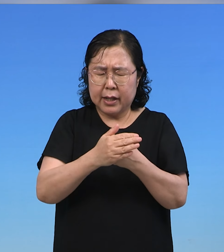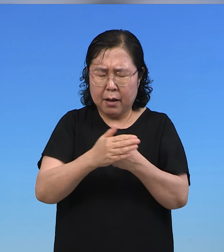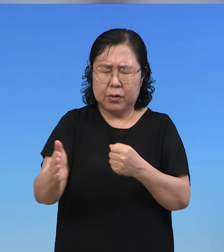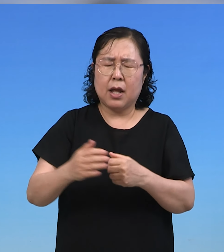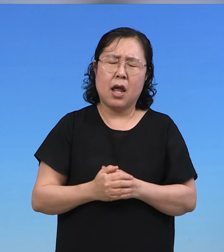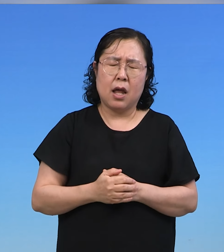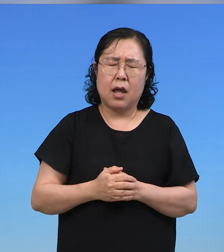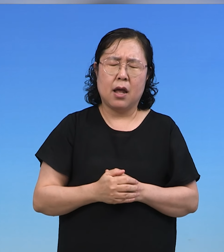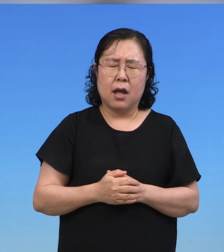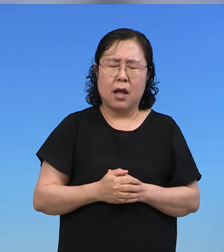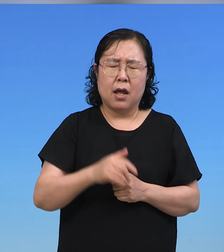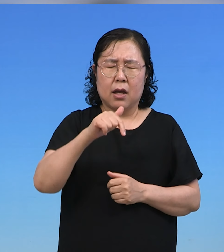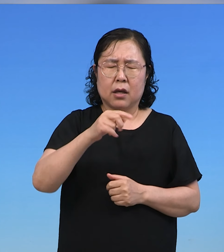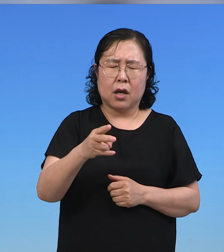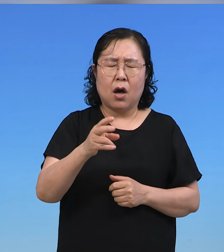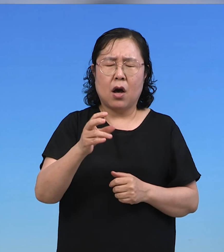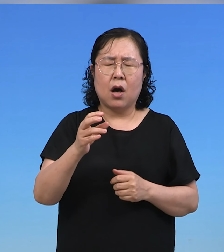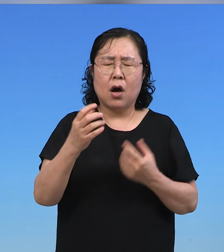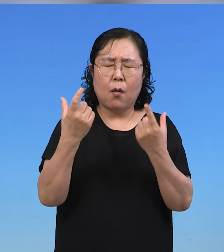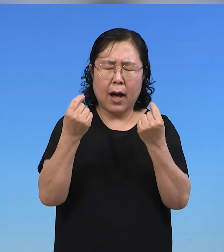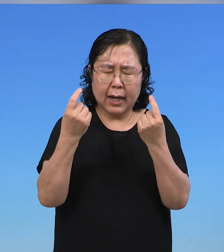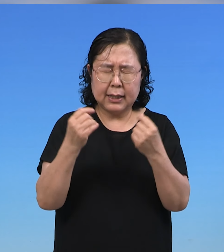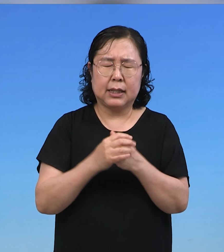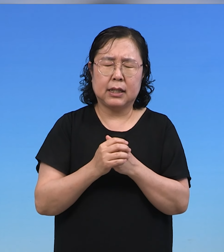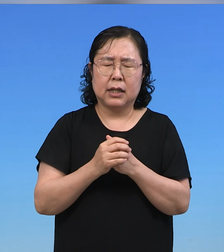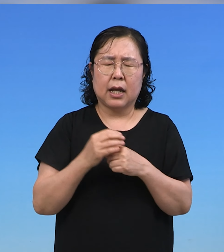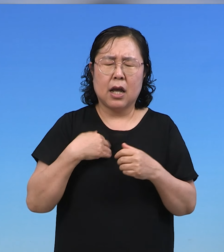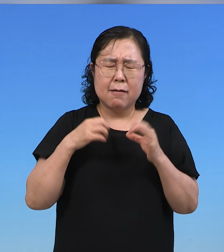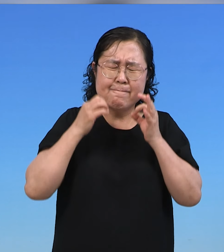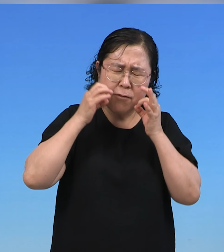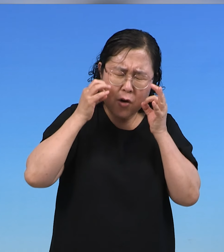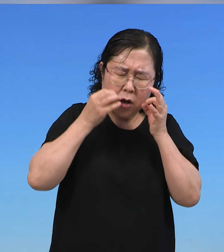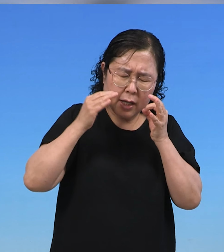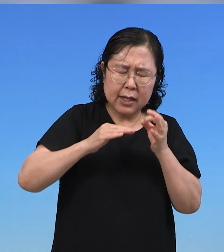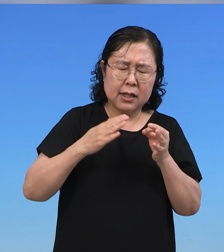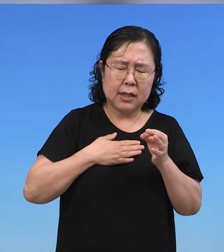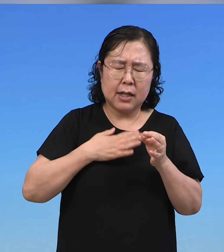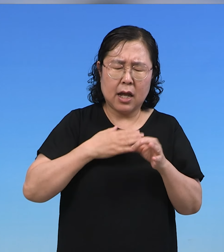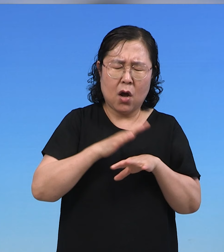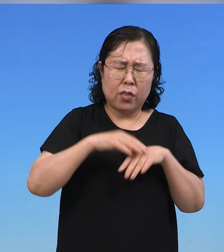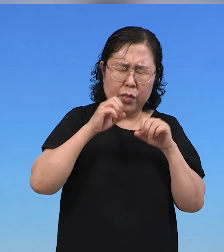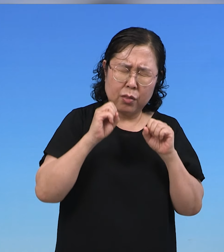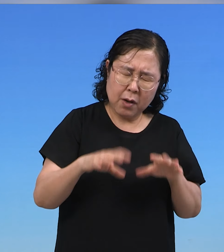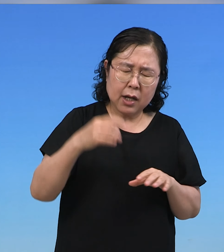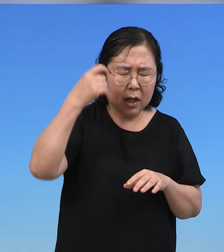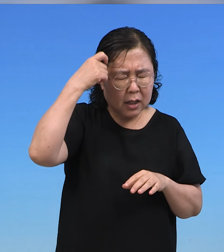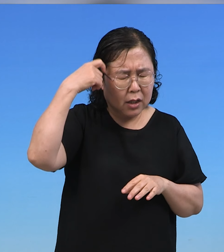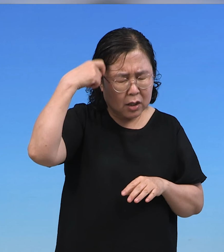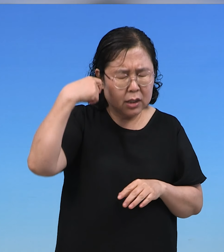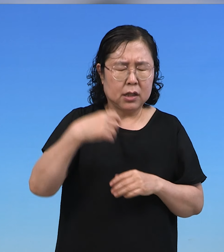뭔가 열심히 살아가고 애쓰고 한다고 했는데 손에 잡히는 것이 없는,